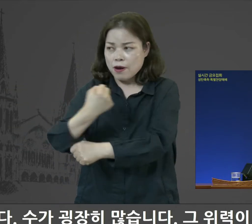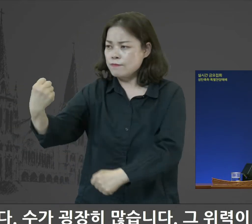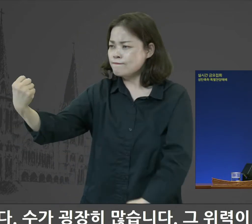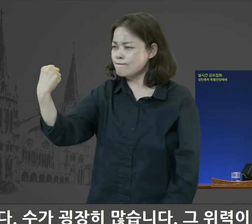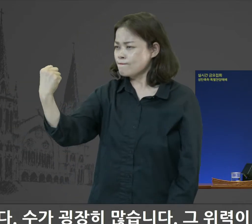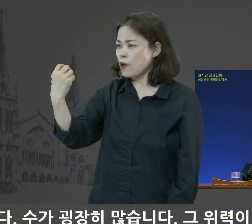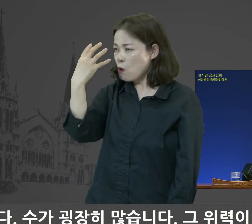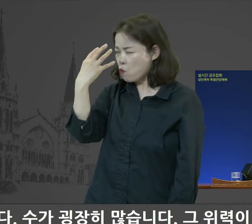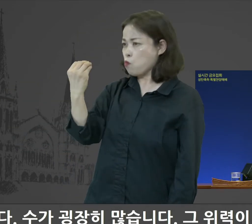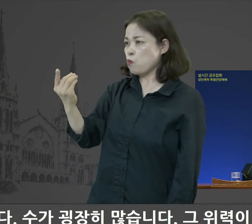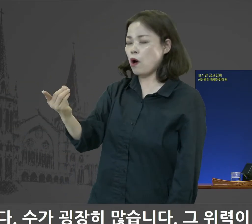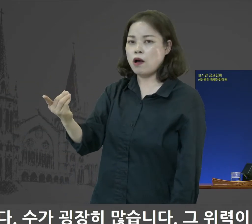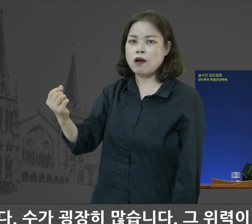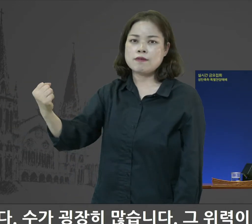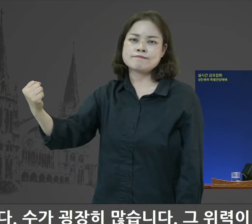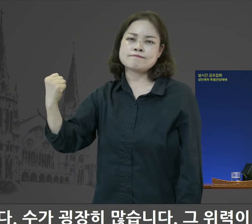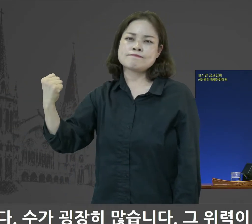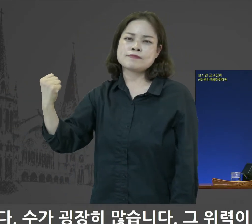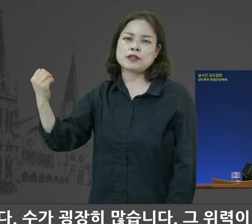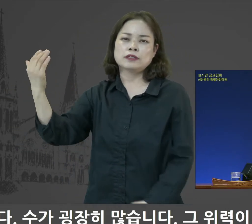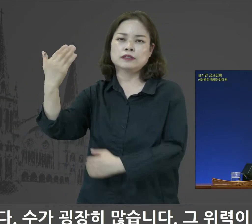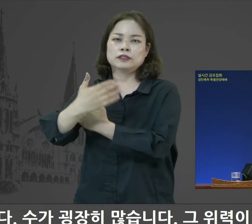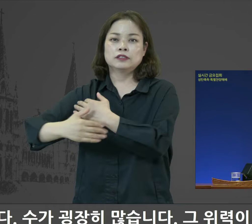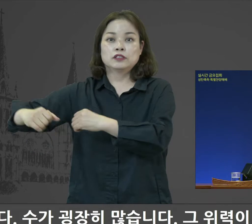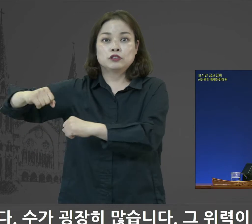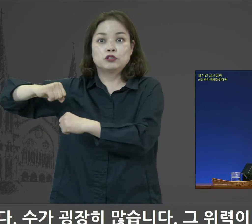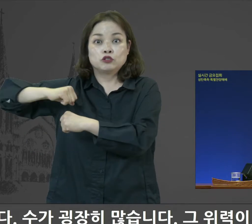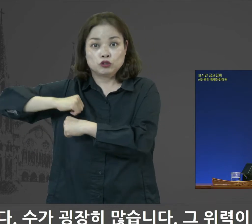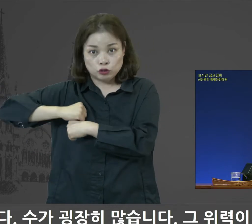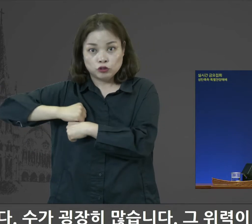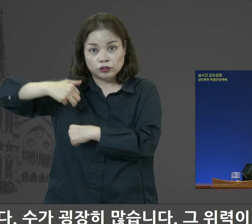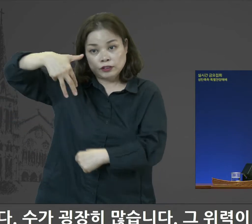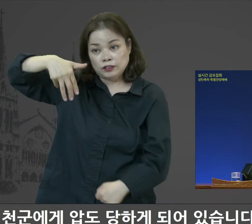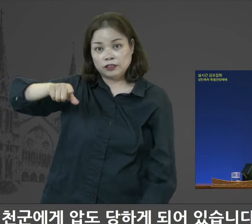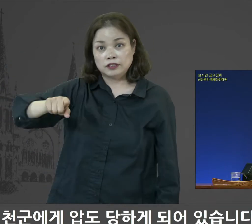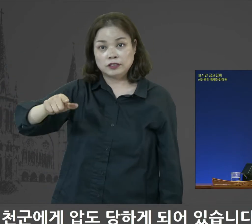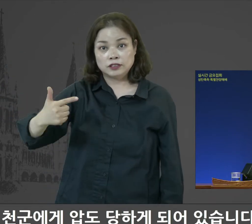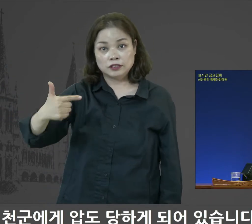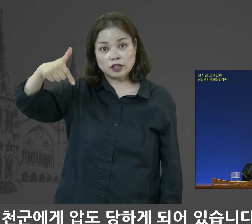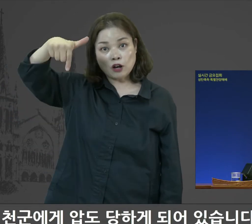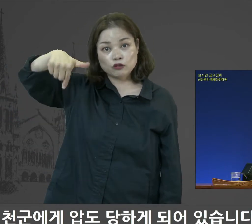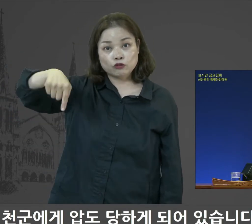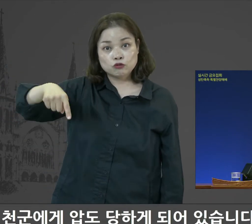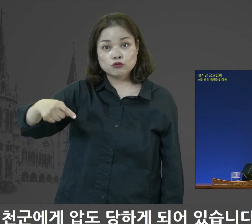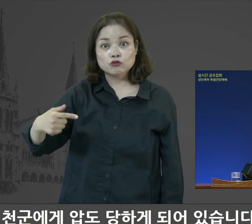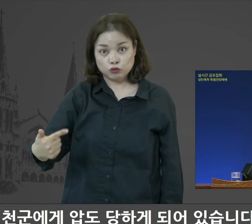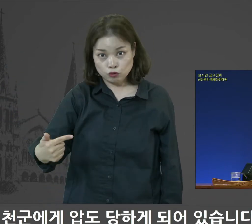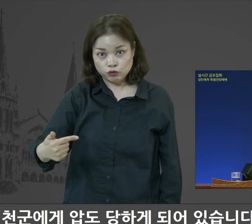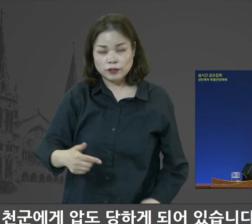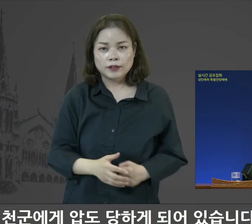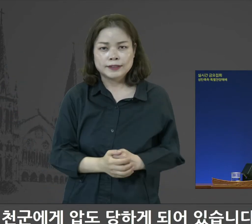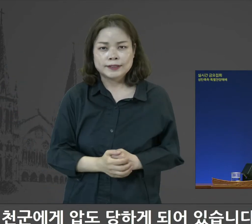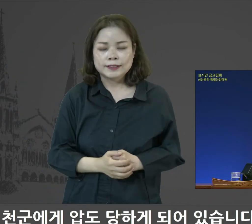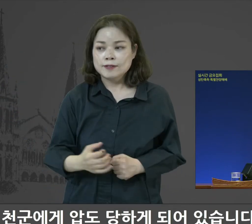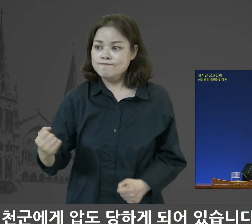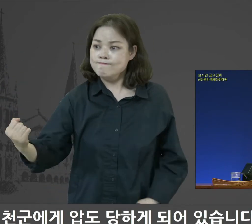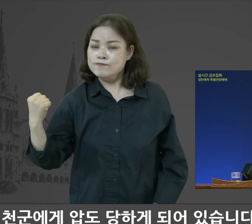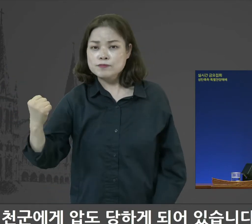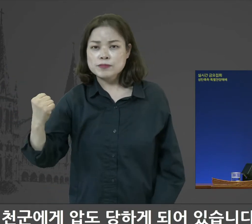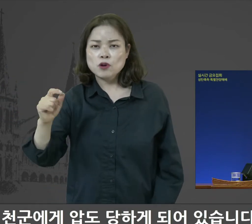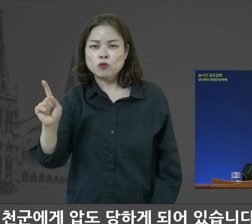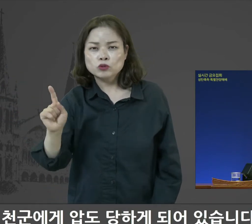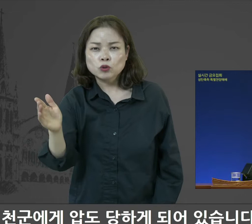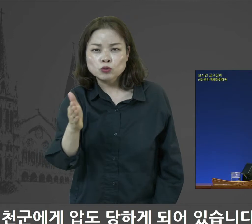그 힘 있는 군대가 천군이다, 이렇게 이해하시면 되겠습니다. 이 천군이 얼마나 힘이